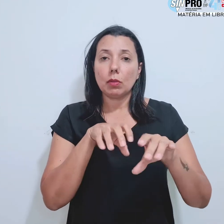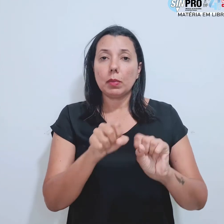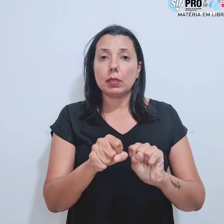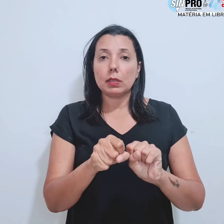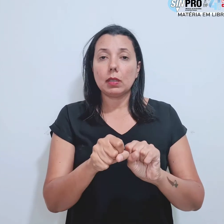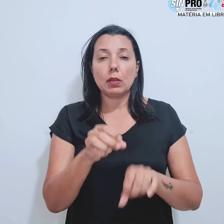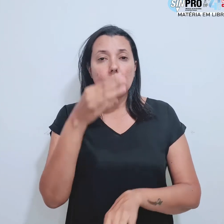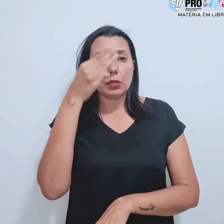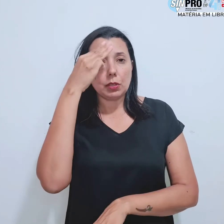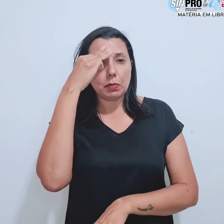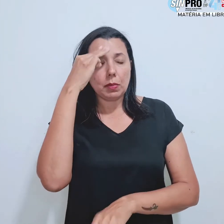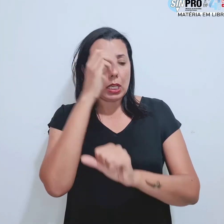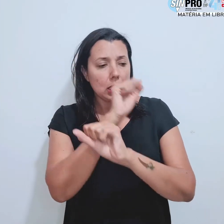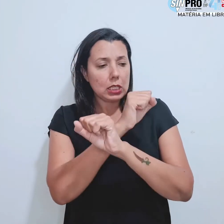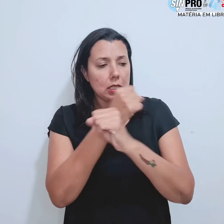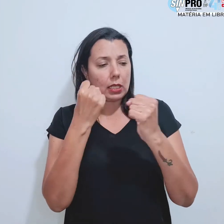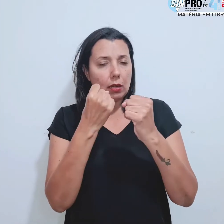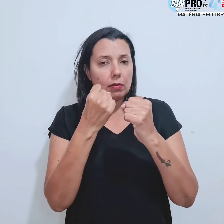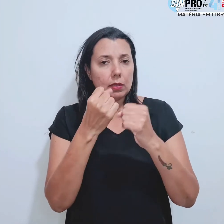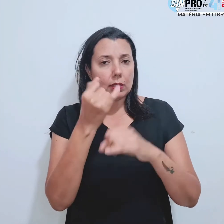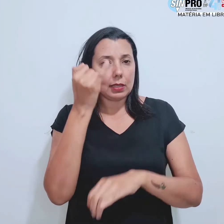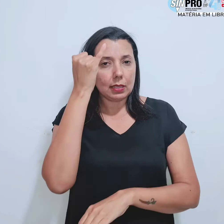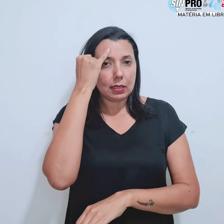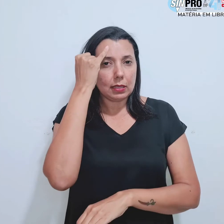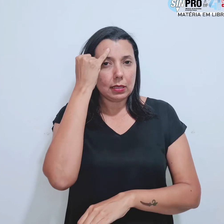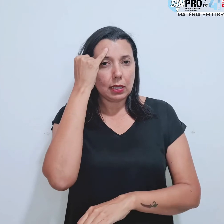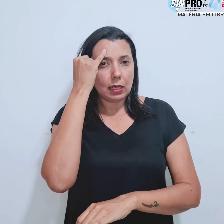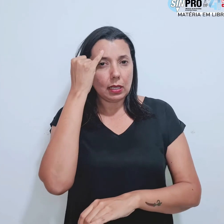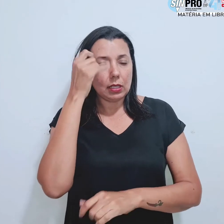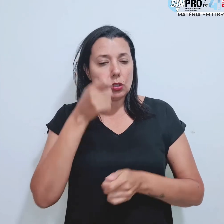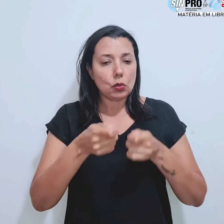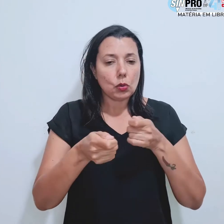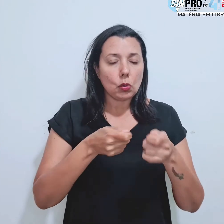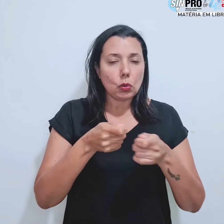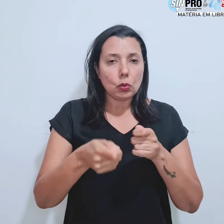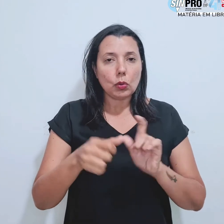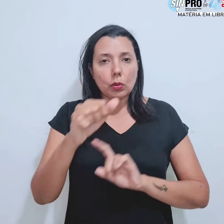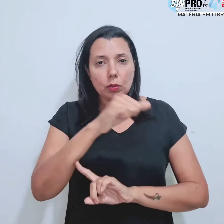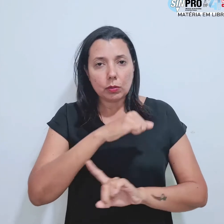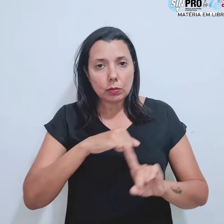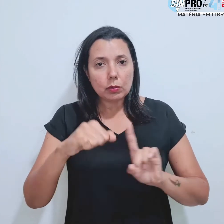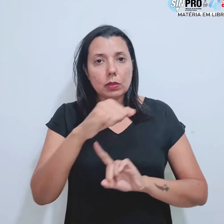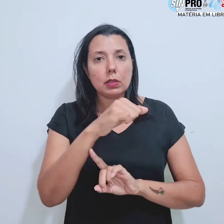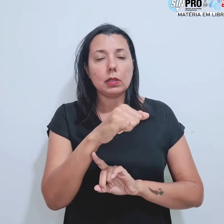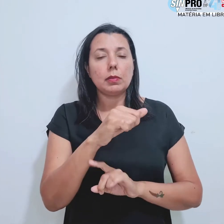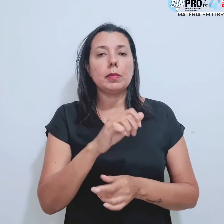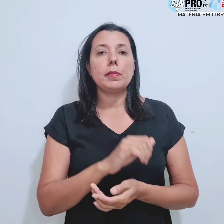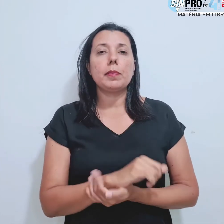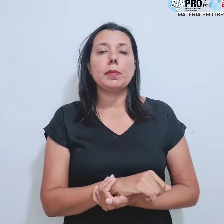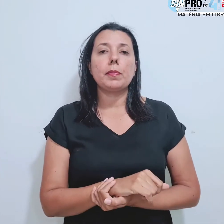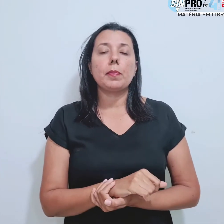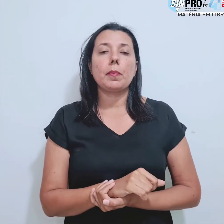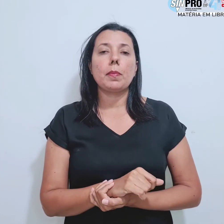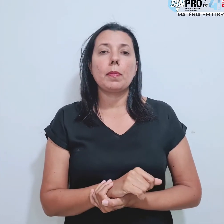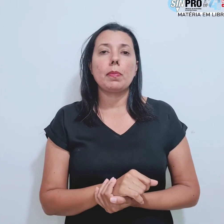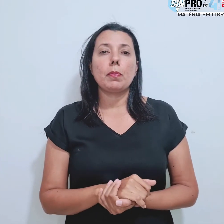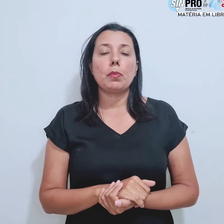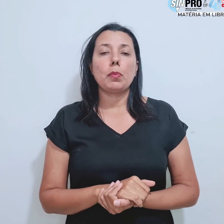de mentes escravas das ideias de dominação socialista, escreveu.